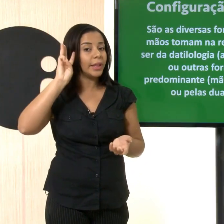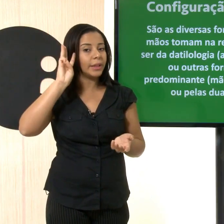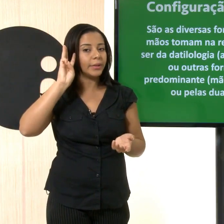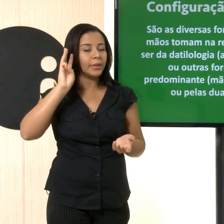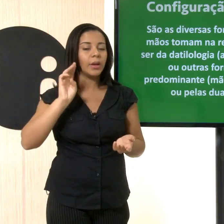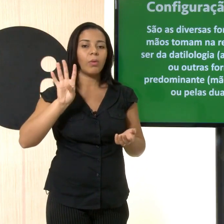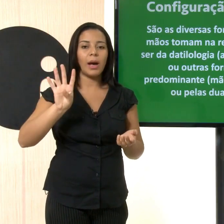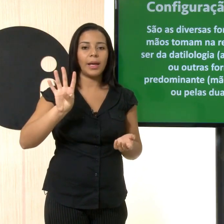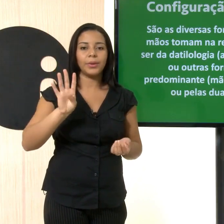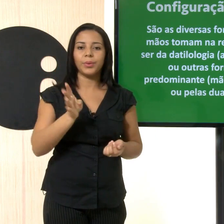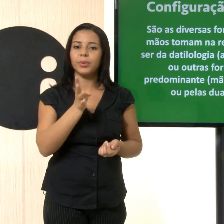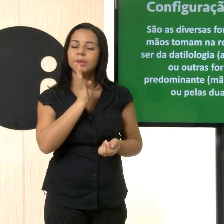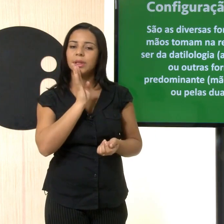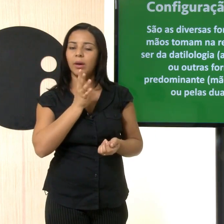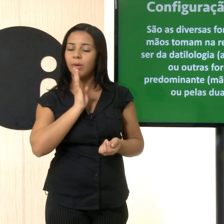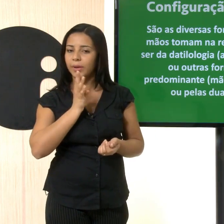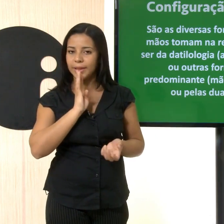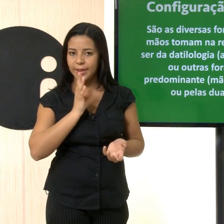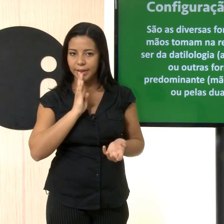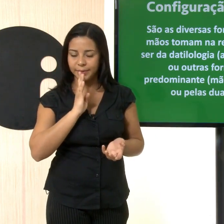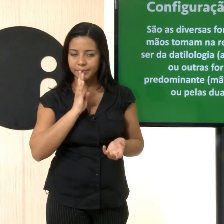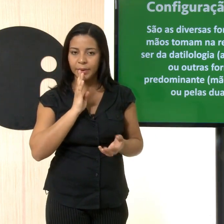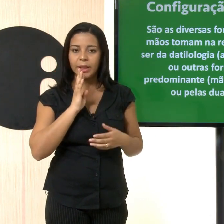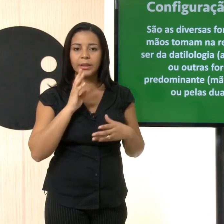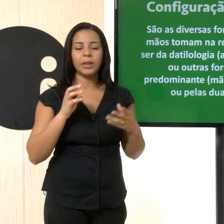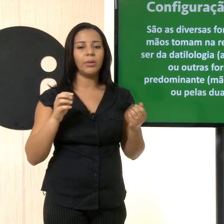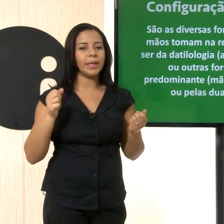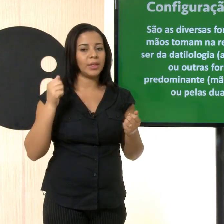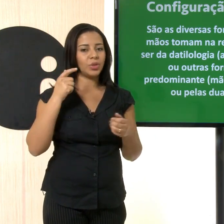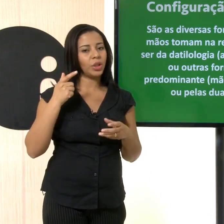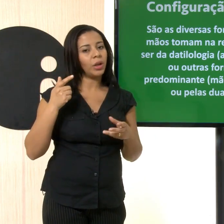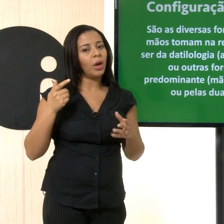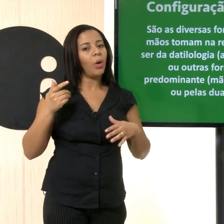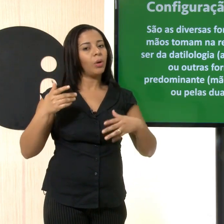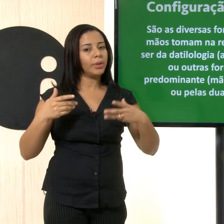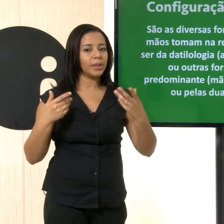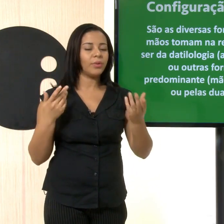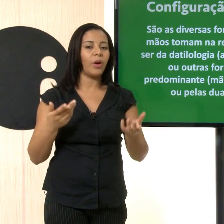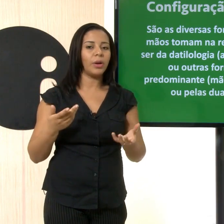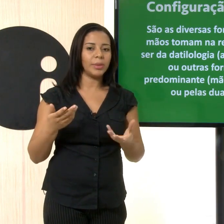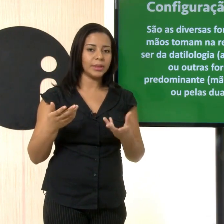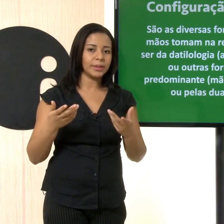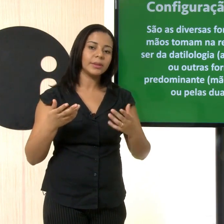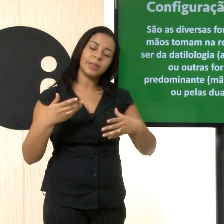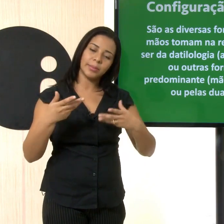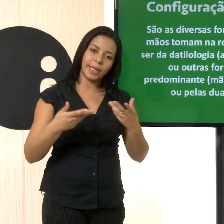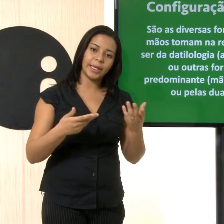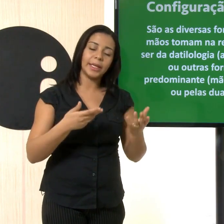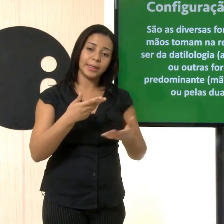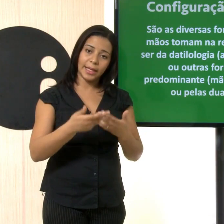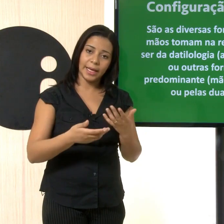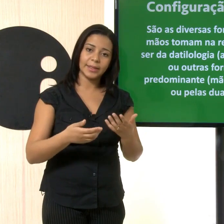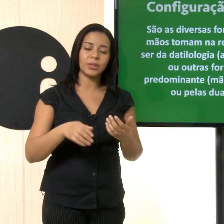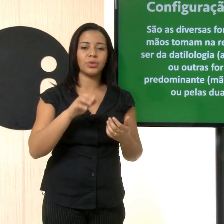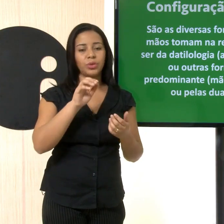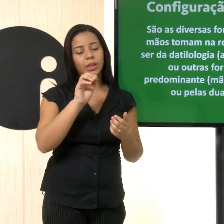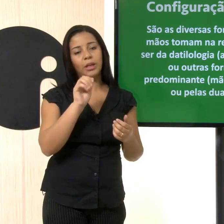terça-feira, 4, sinal conhecer. Então, existem outras formas também, além dessas, que